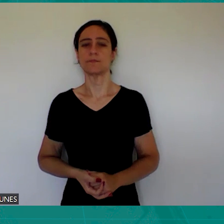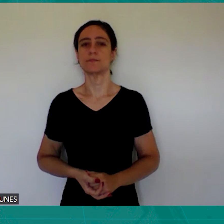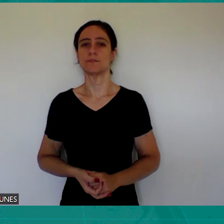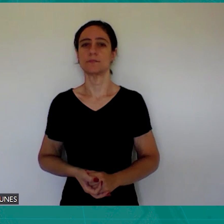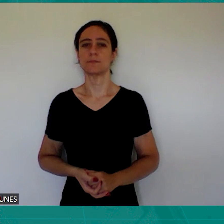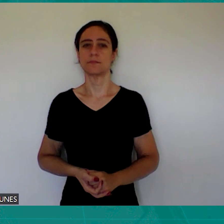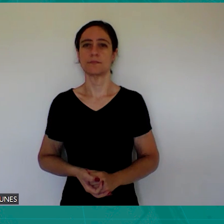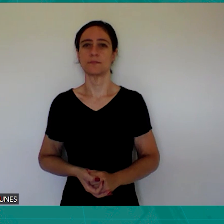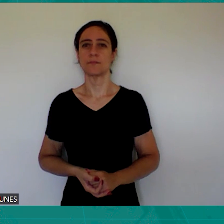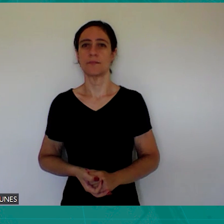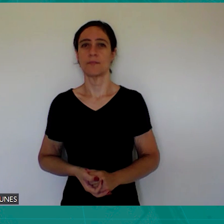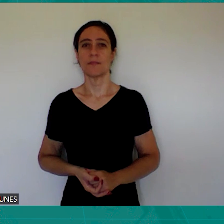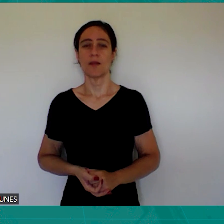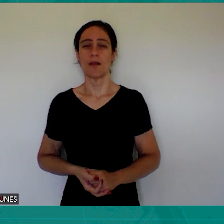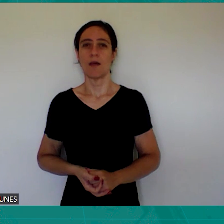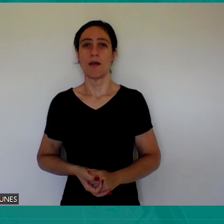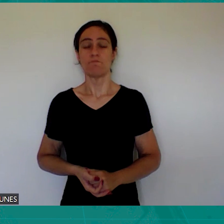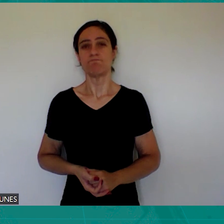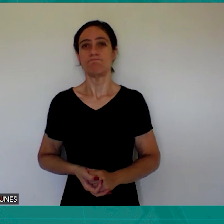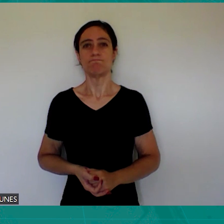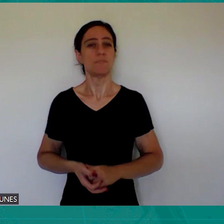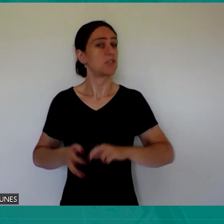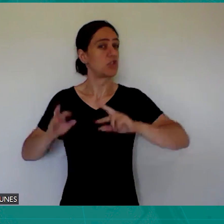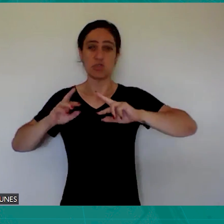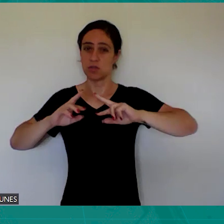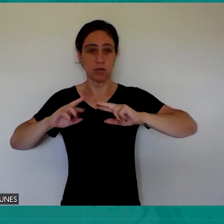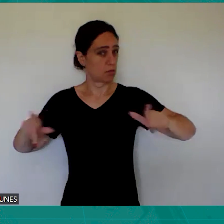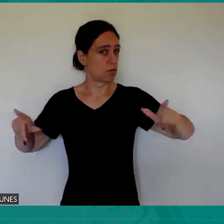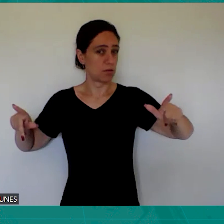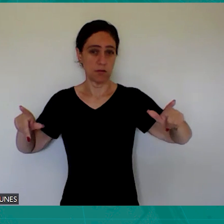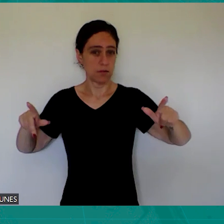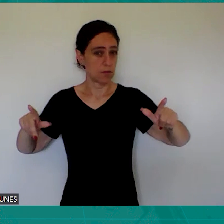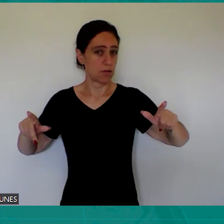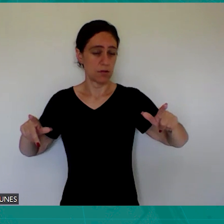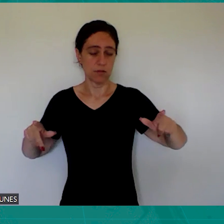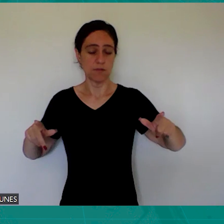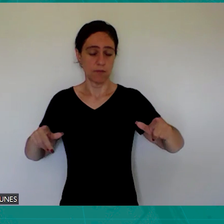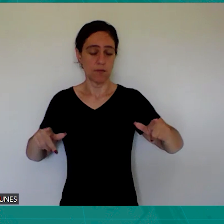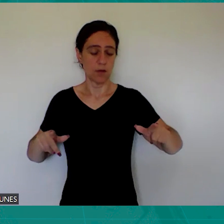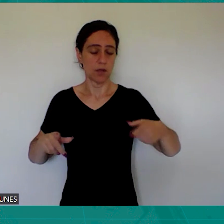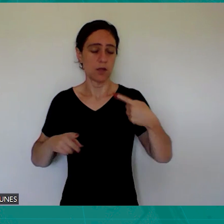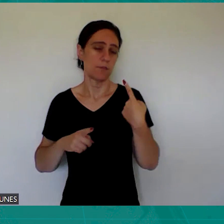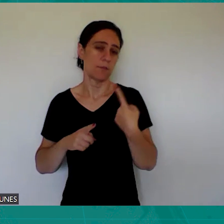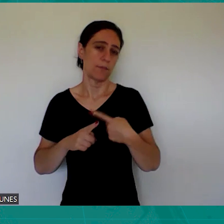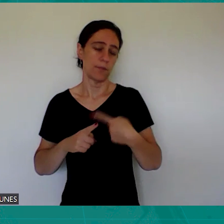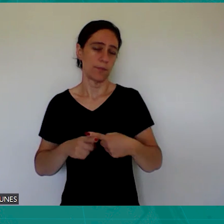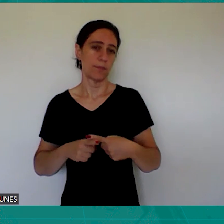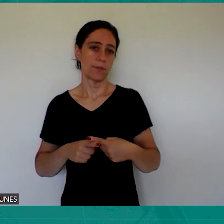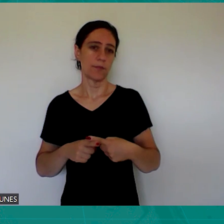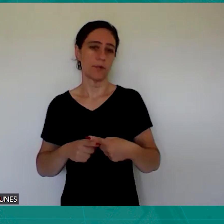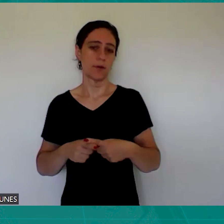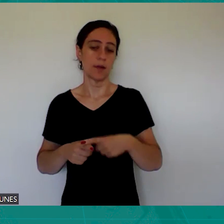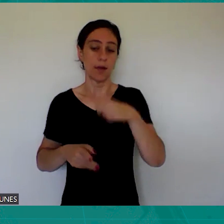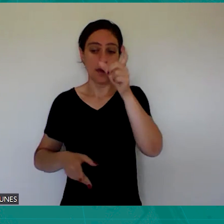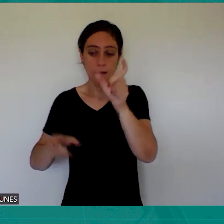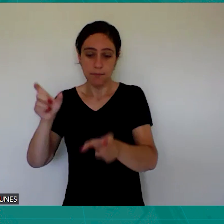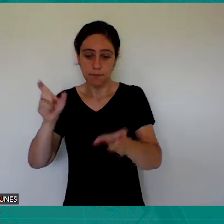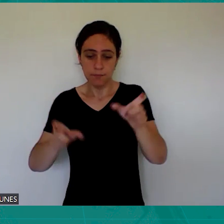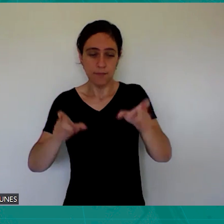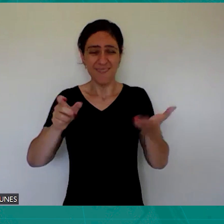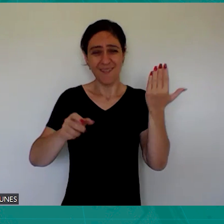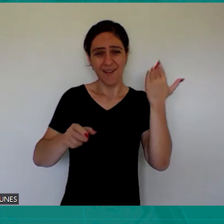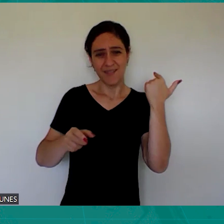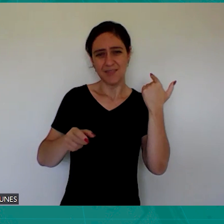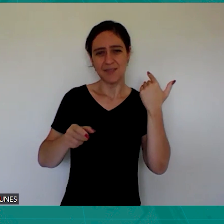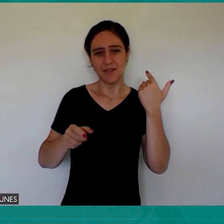não é diferente, né? É que eles estavam acomodados na sua